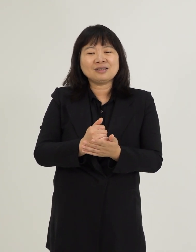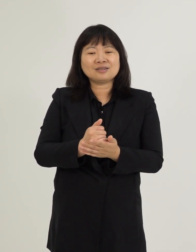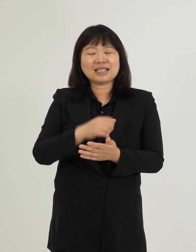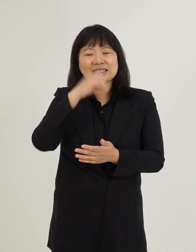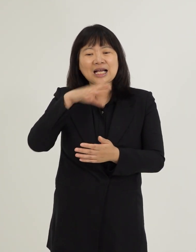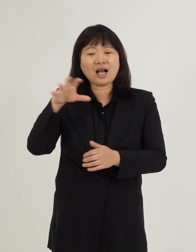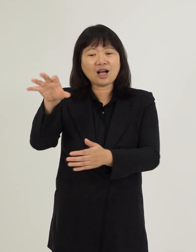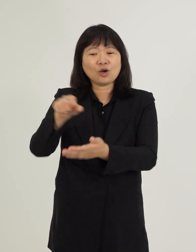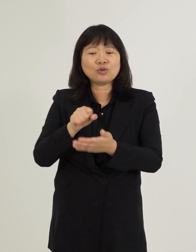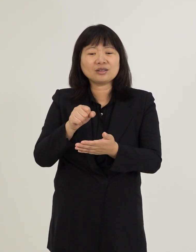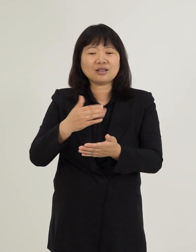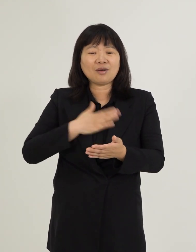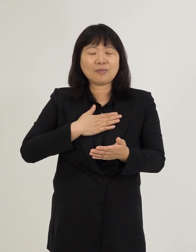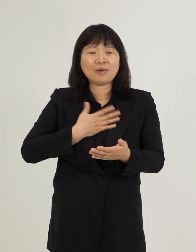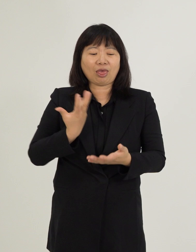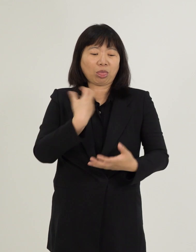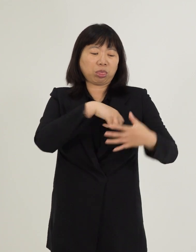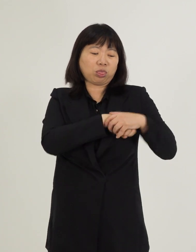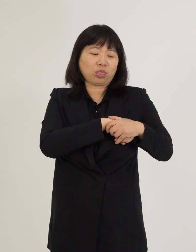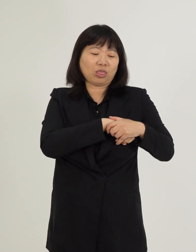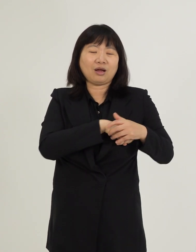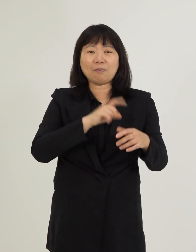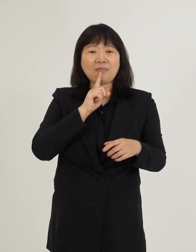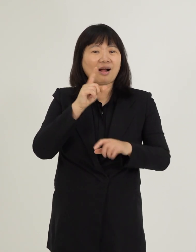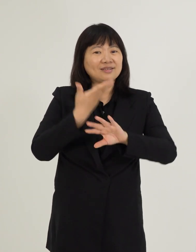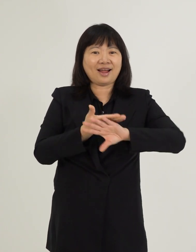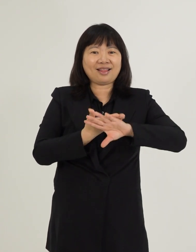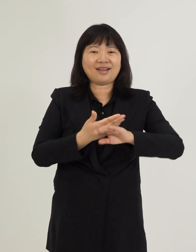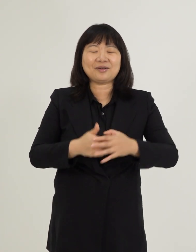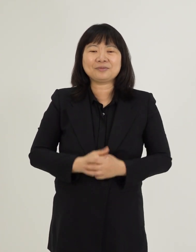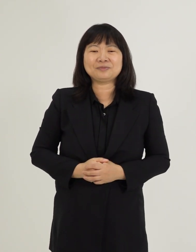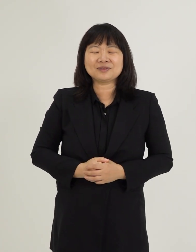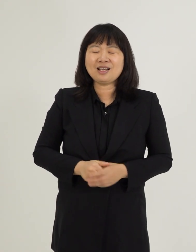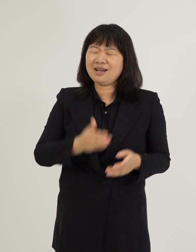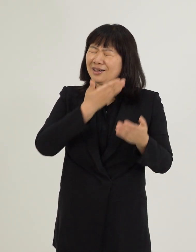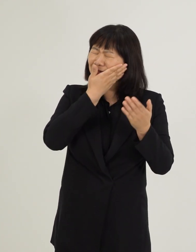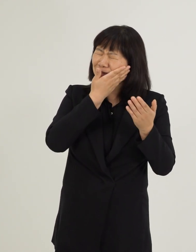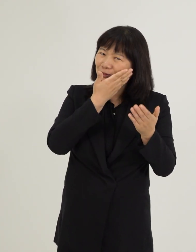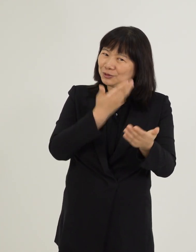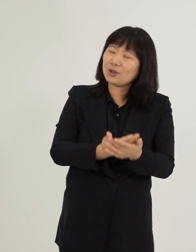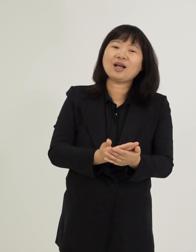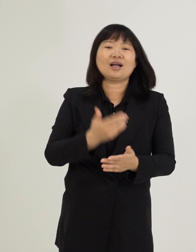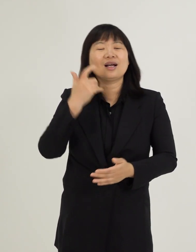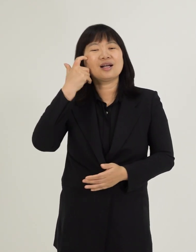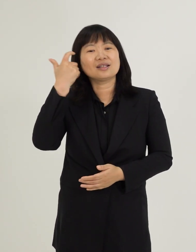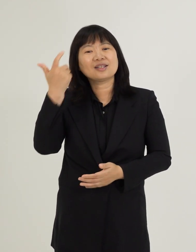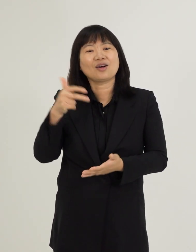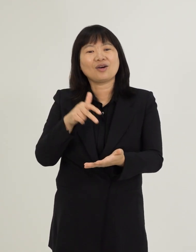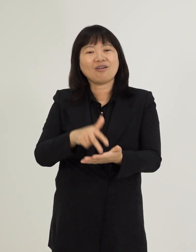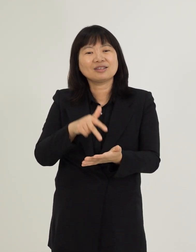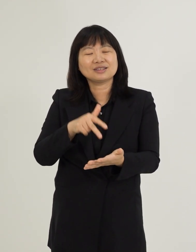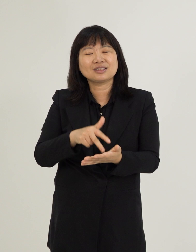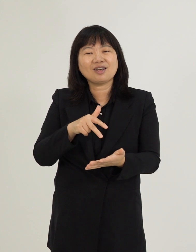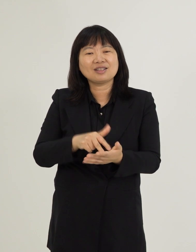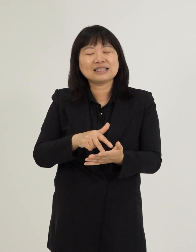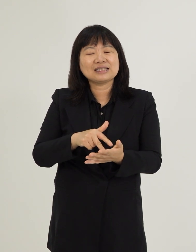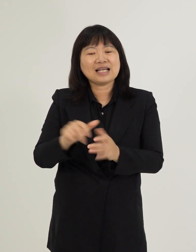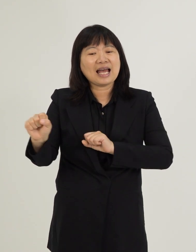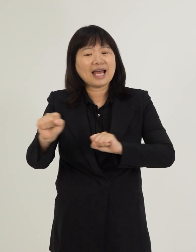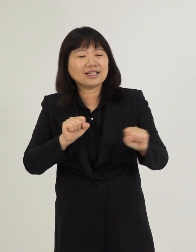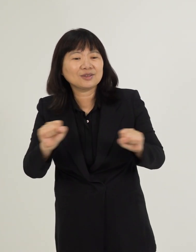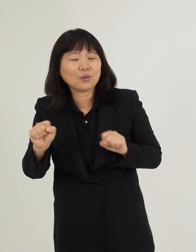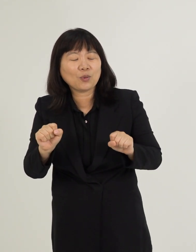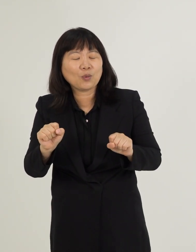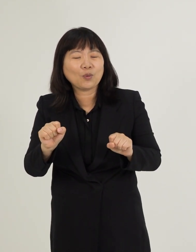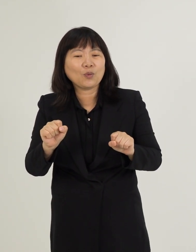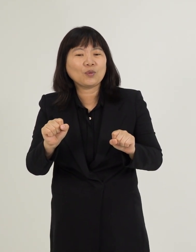그래가지고 뚱친다는 말씀이 아니에요. 어떤 중요한 영적인 퍼포먼스를